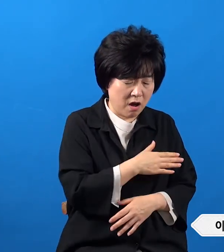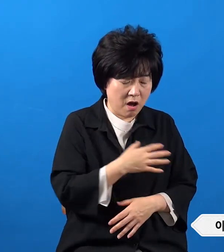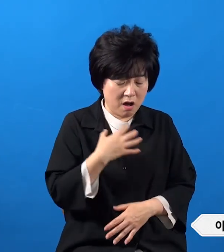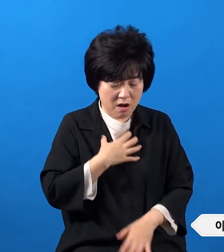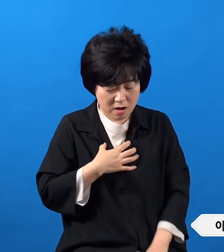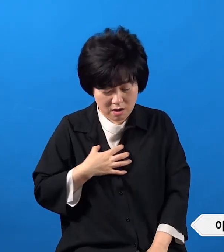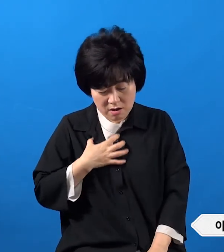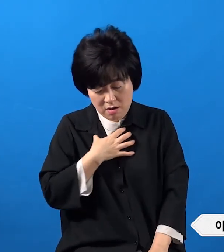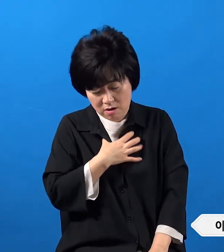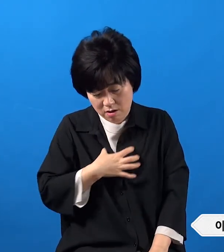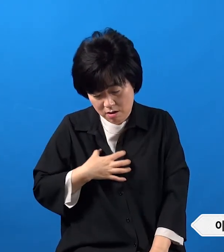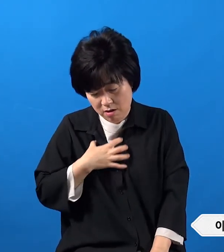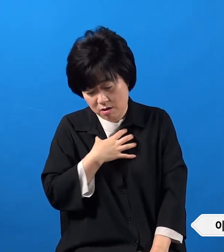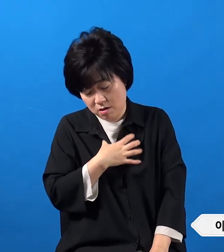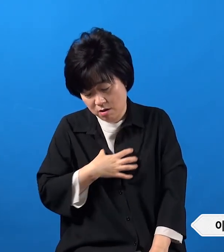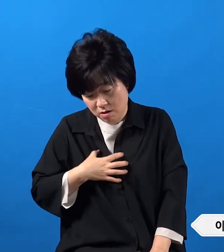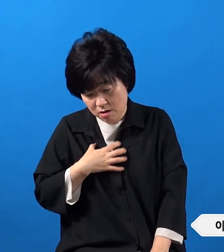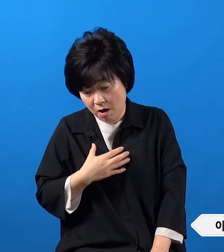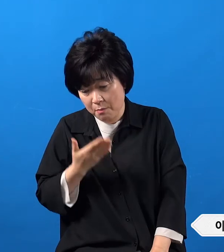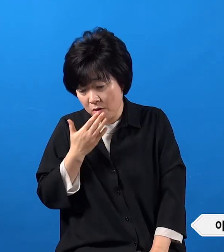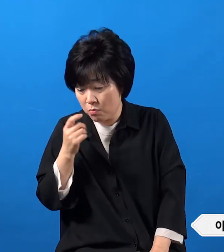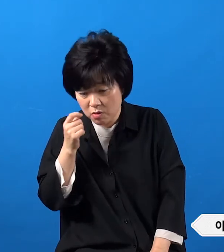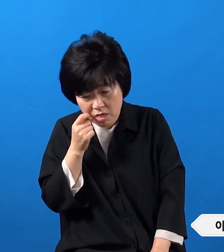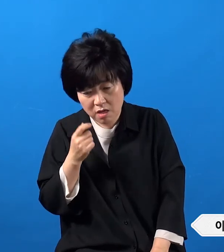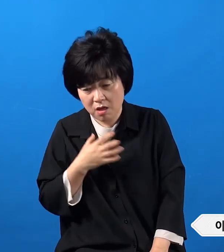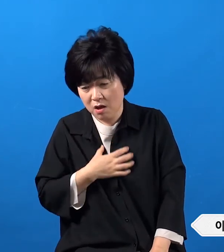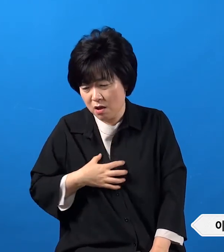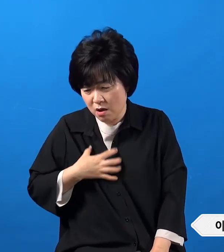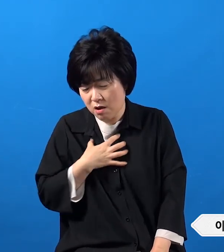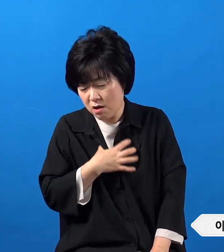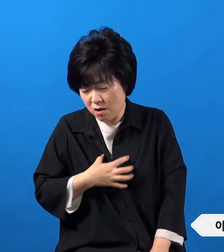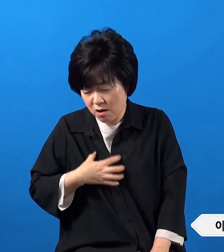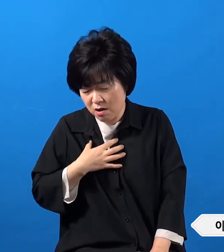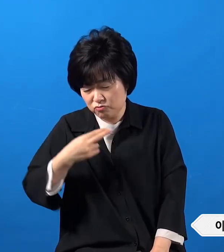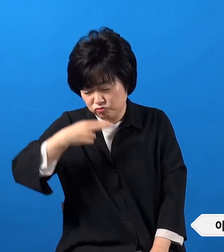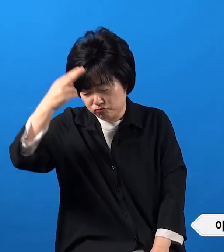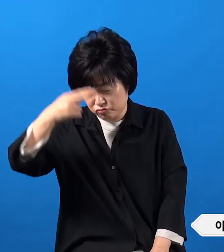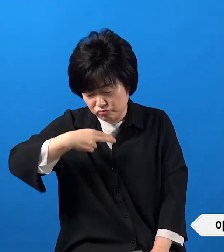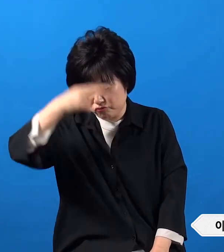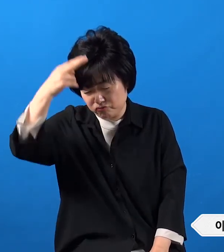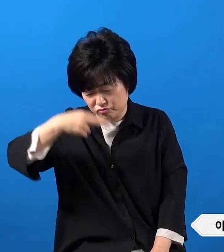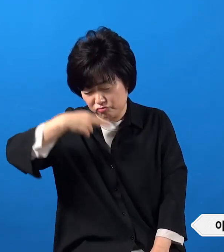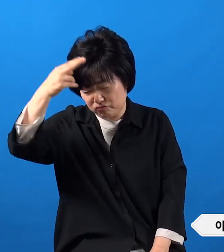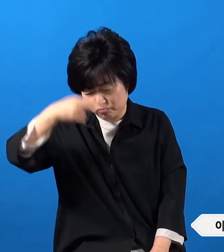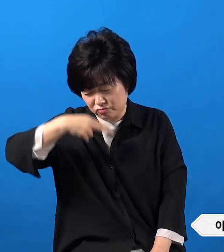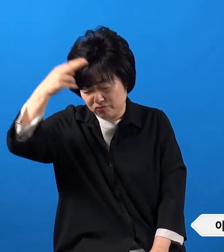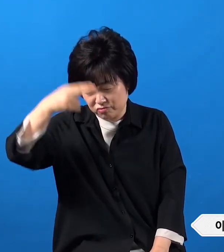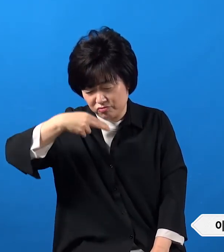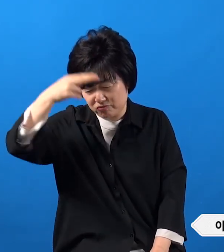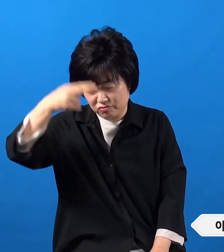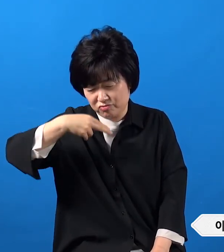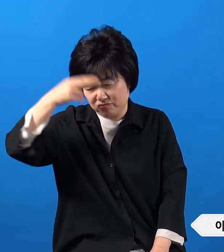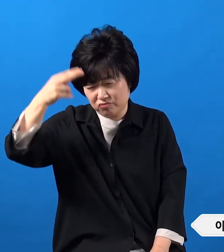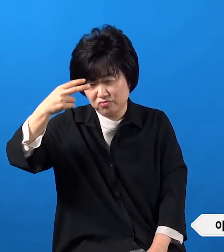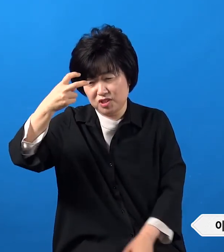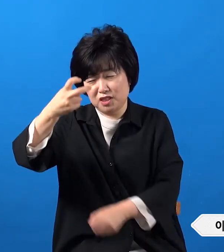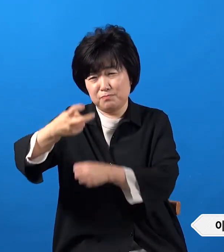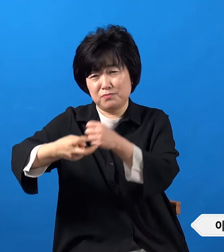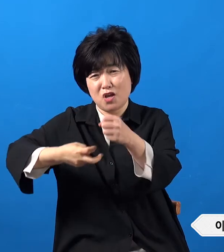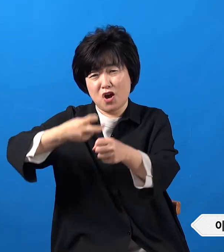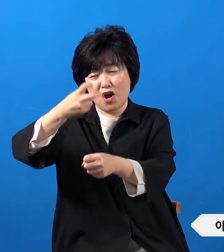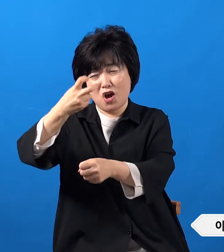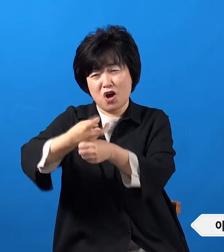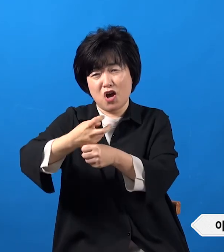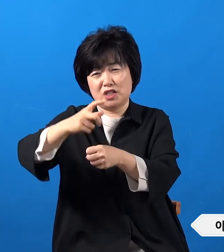못합니다. 그리고 술로, 알코올로 세월을 보냅니다. 그리고 한 20년의 세월이 지나갑니다. 근데 그동안에 무슨